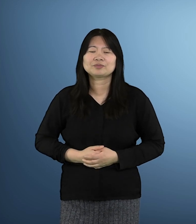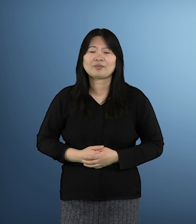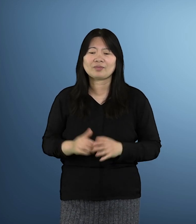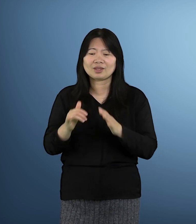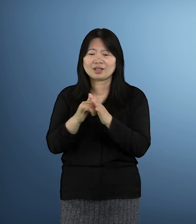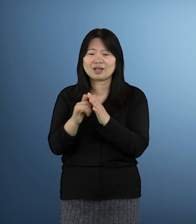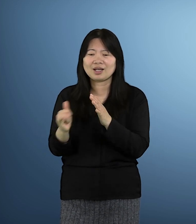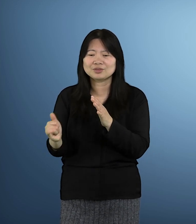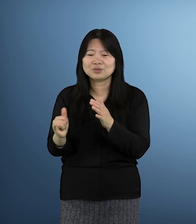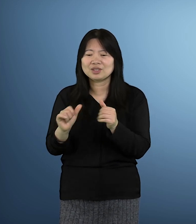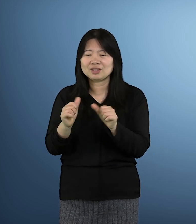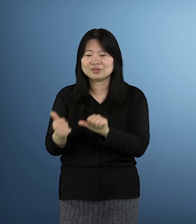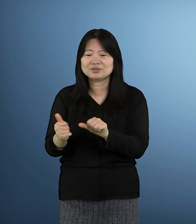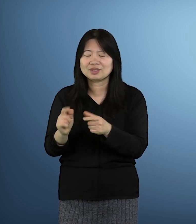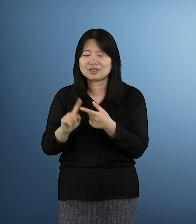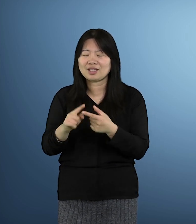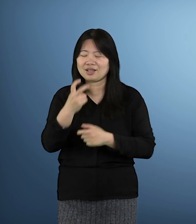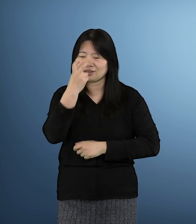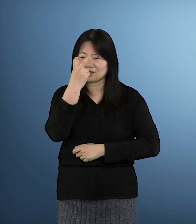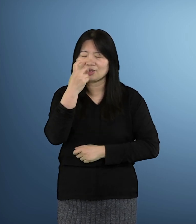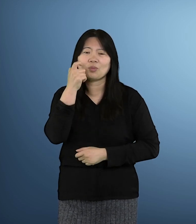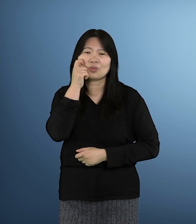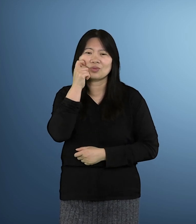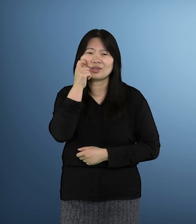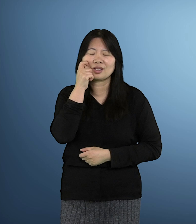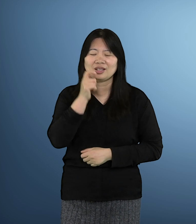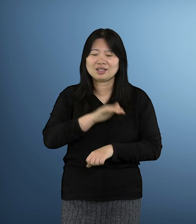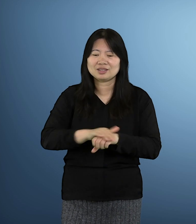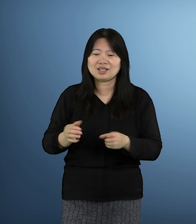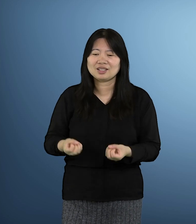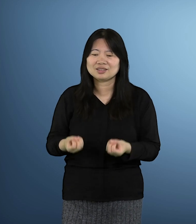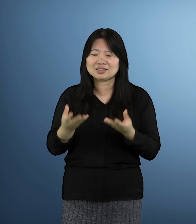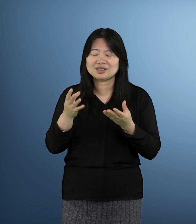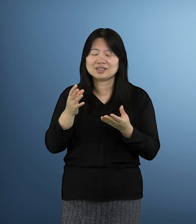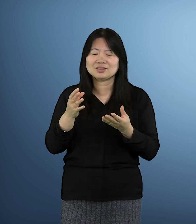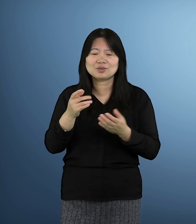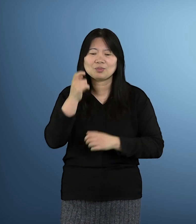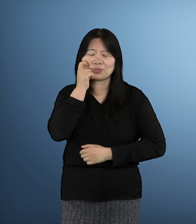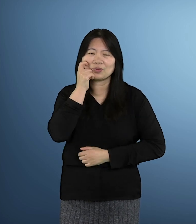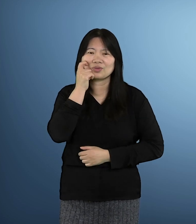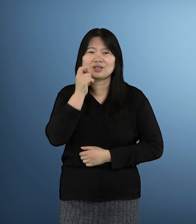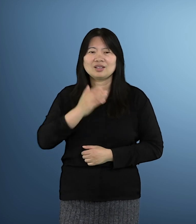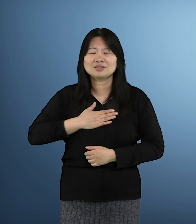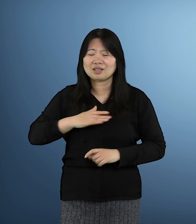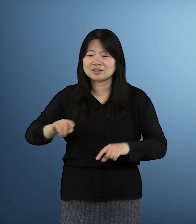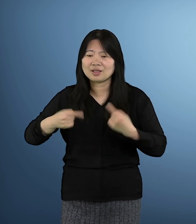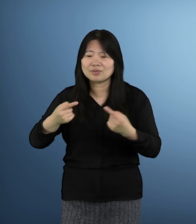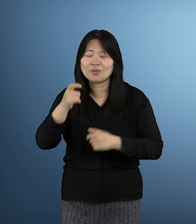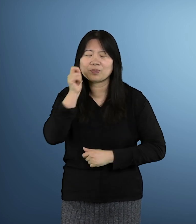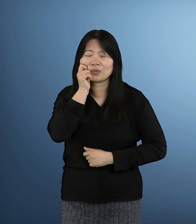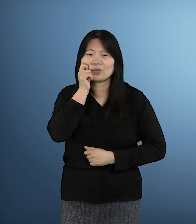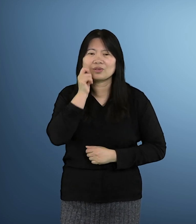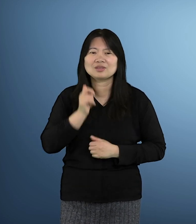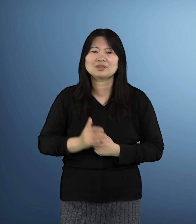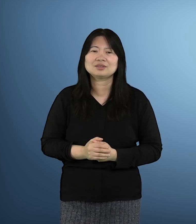가족도 임종도 못 지키고 장례 심지어는 참석할 수도 없고,